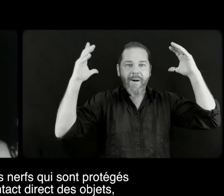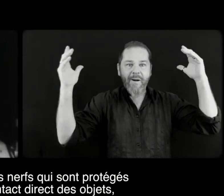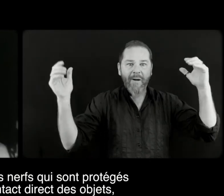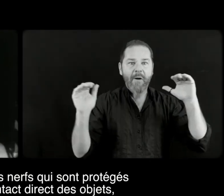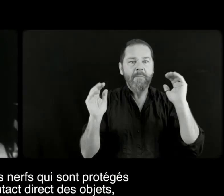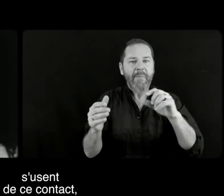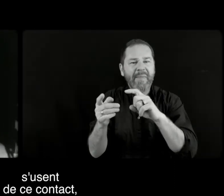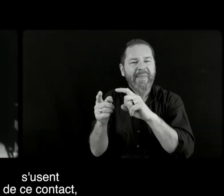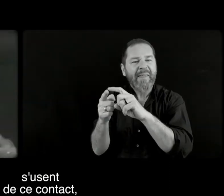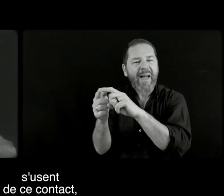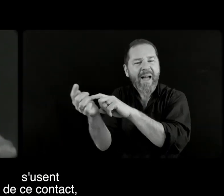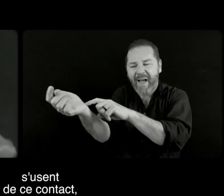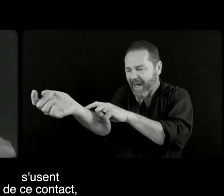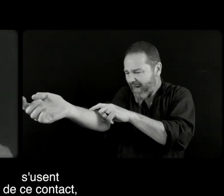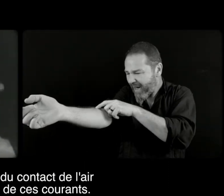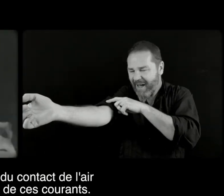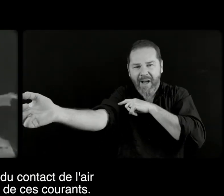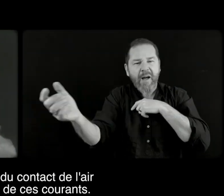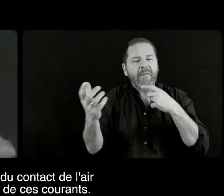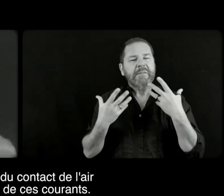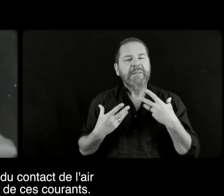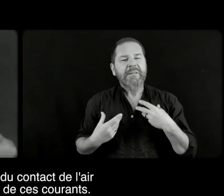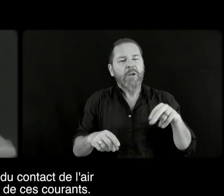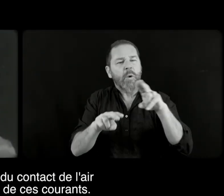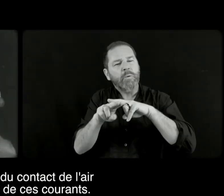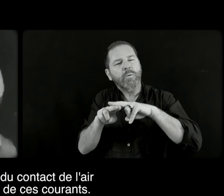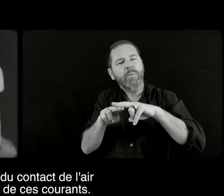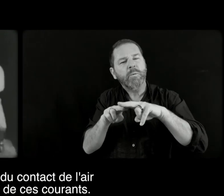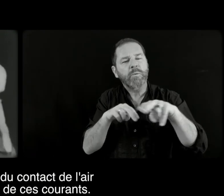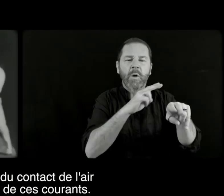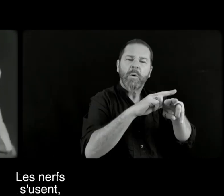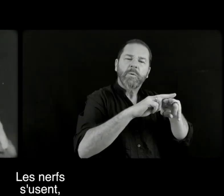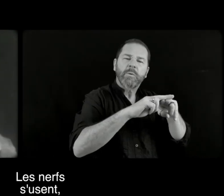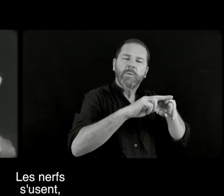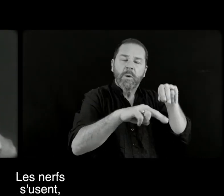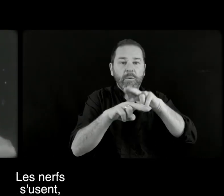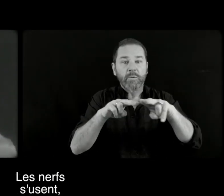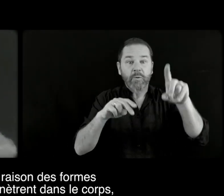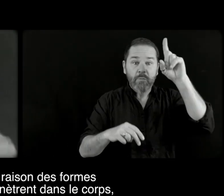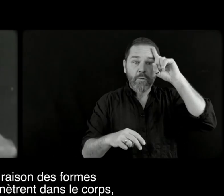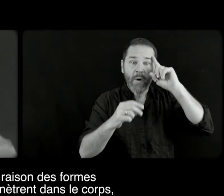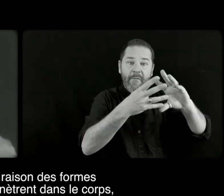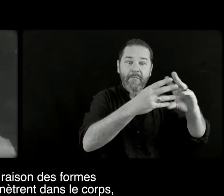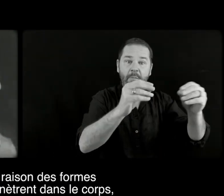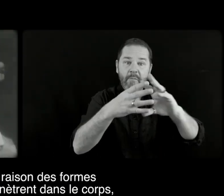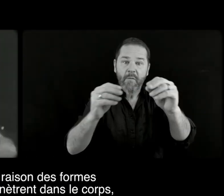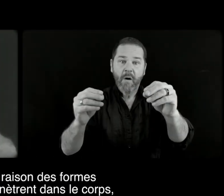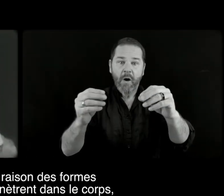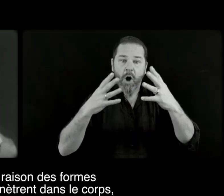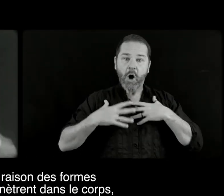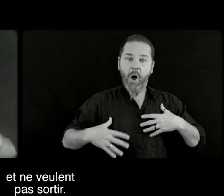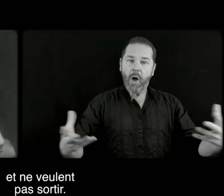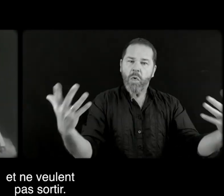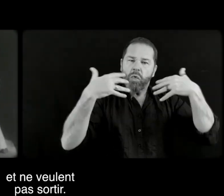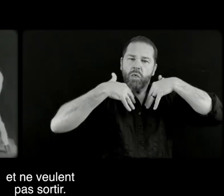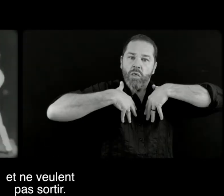des objets s'usent de ce contact et du contact de l'air et de ses courants. Les nerfs s'usent en raison des formes qui pénètrent dans le corps